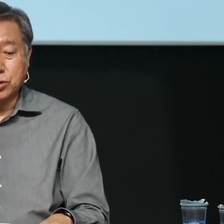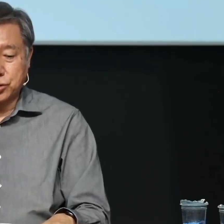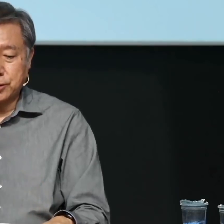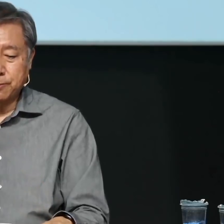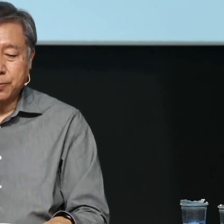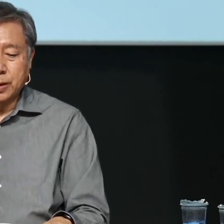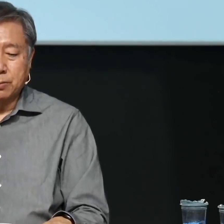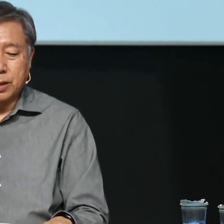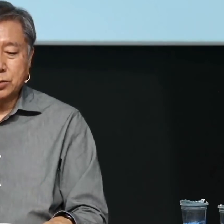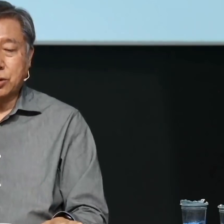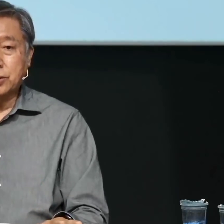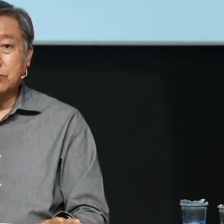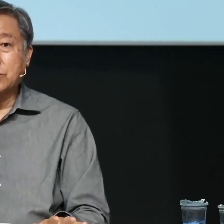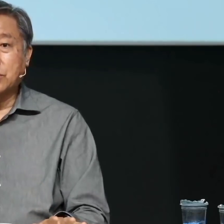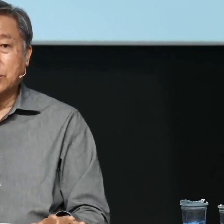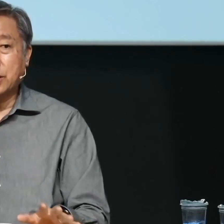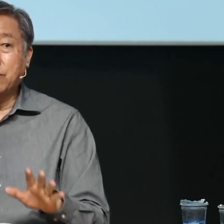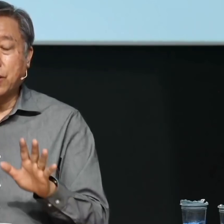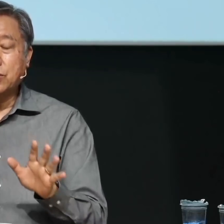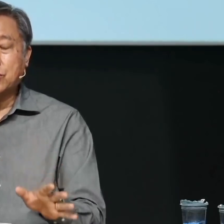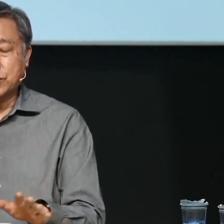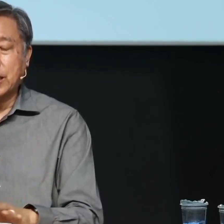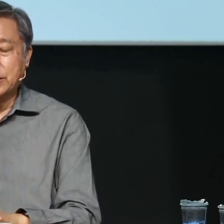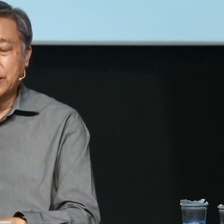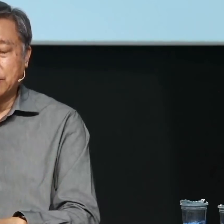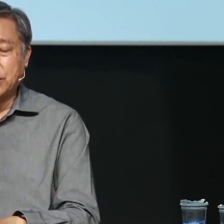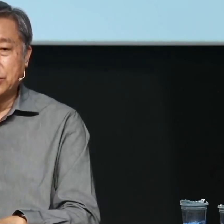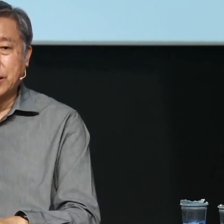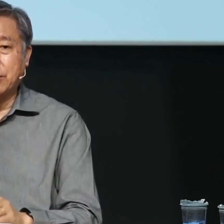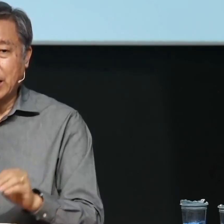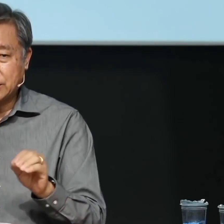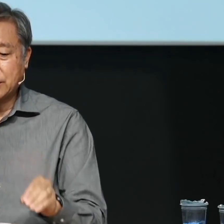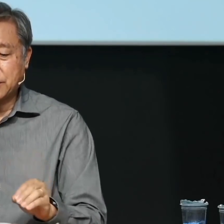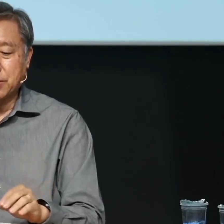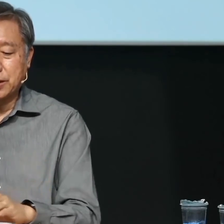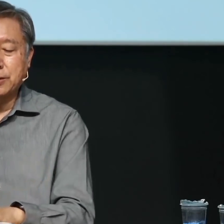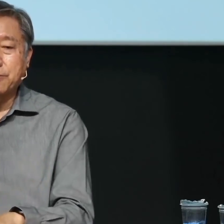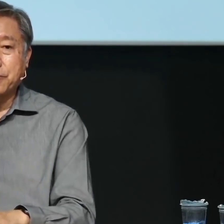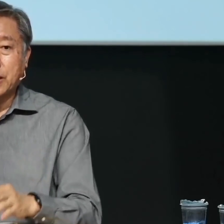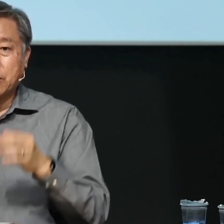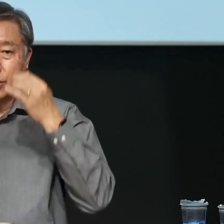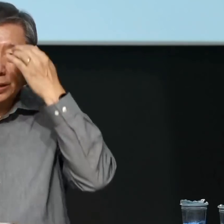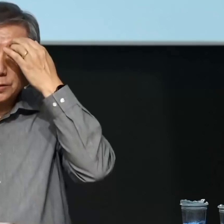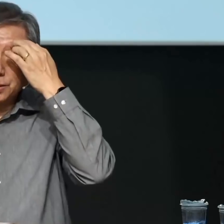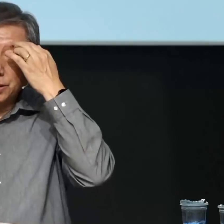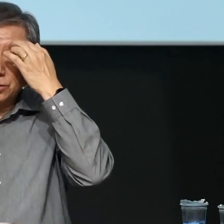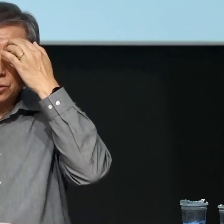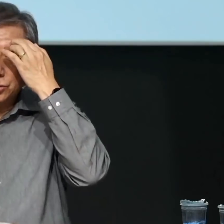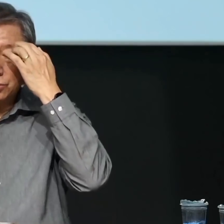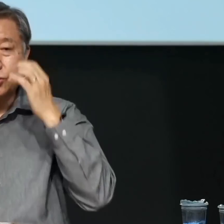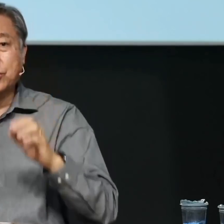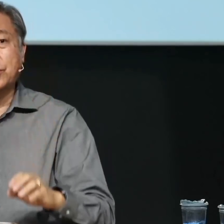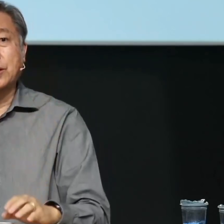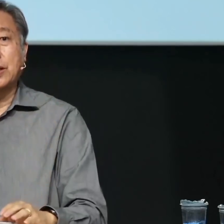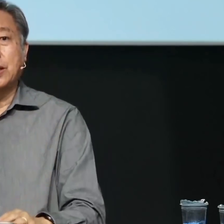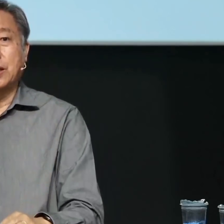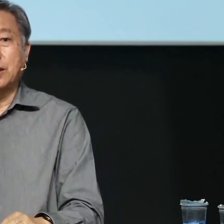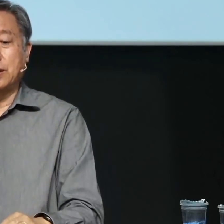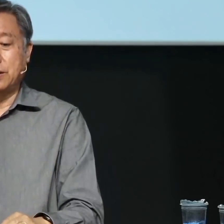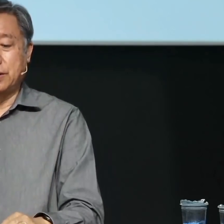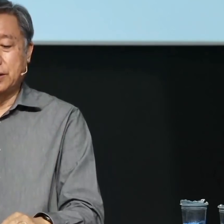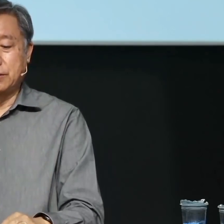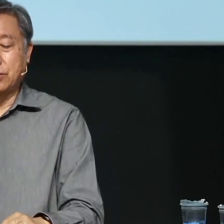recebendo hoje, mas nós não vamos usar esse alimento diário esta semana, porque essa semana nós vamos